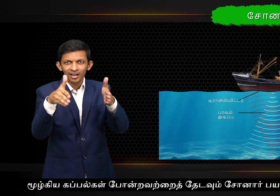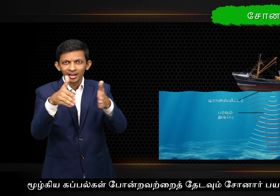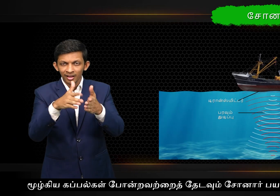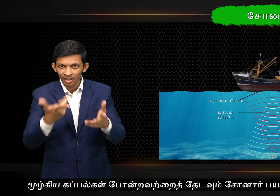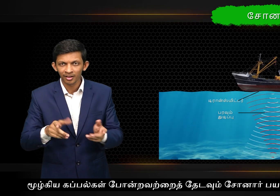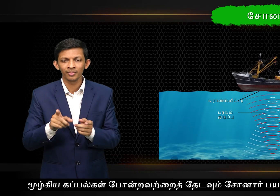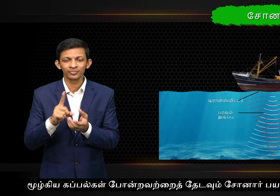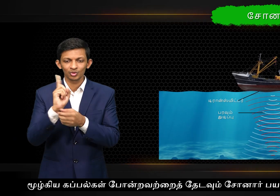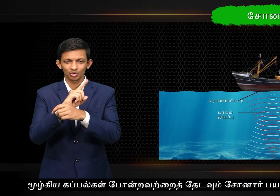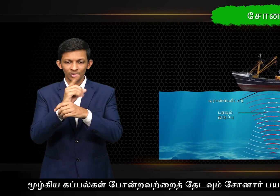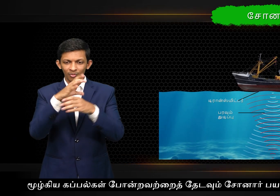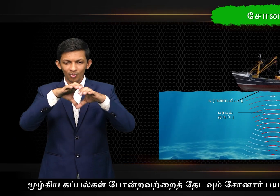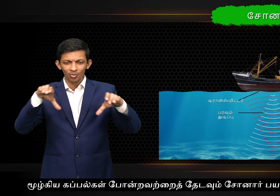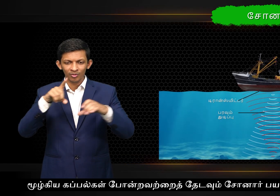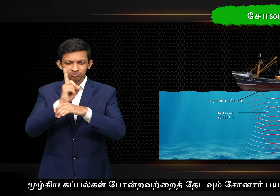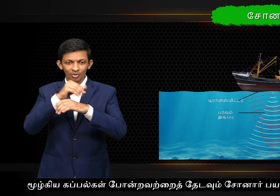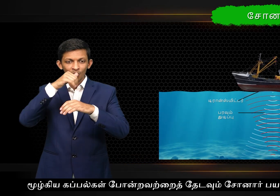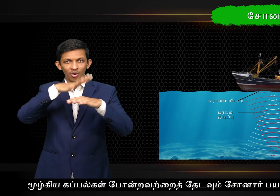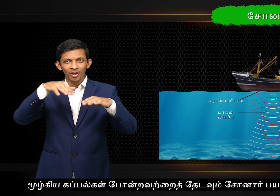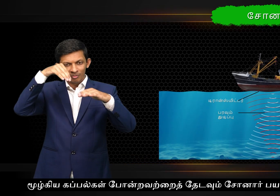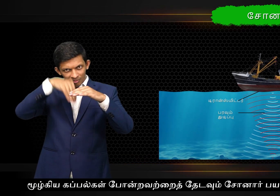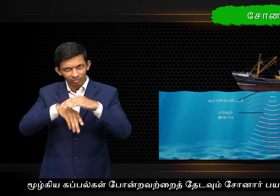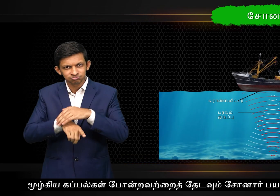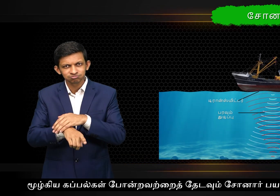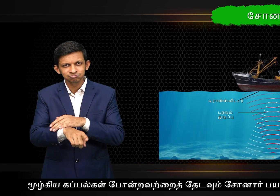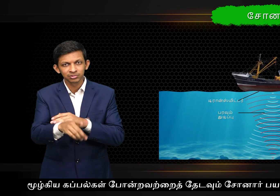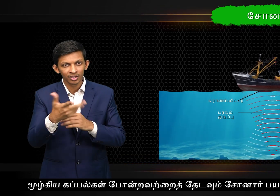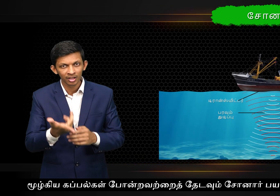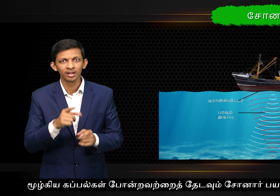கப்பல்கள் போன்றவற்றை தேடவும் சோனார் பயன்படுத்தப்படுகிறது.